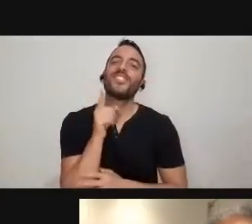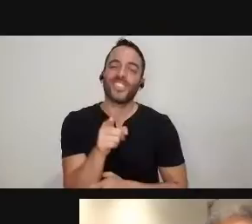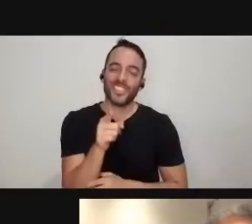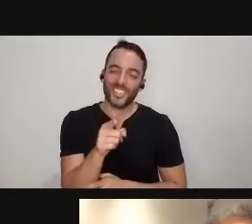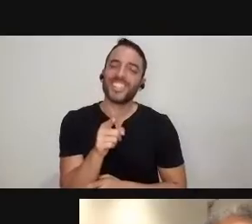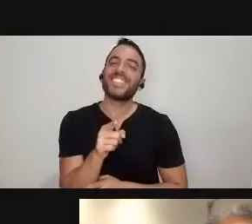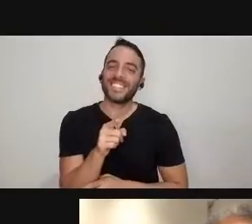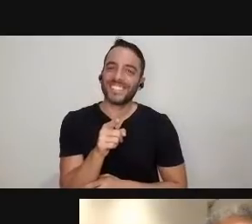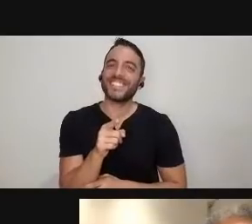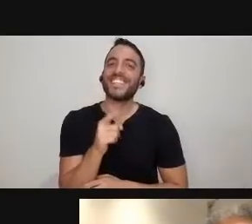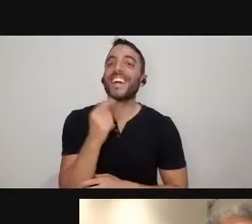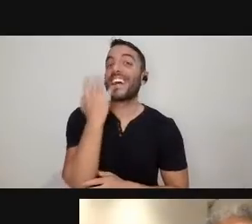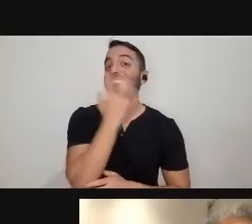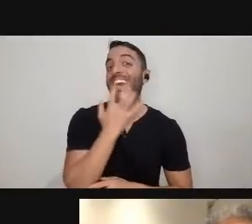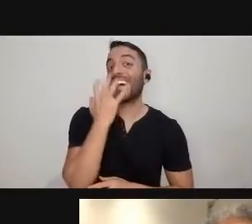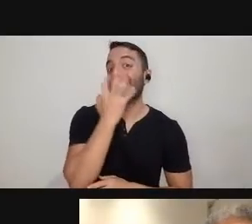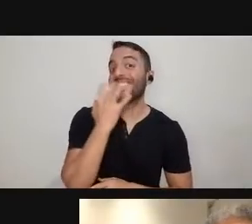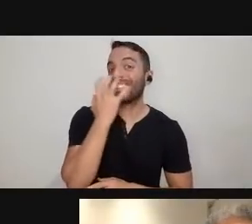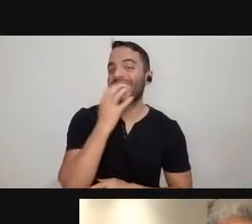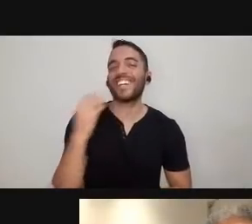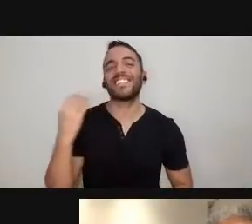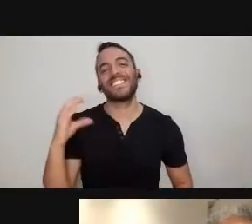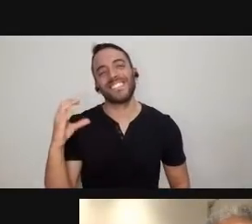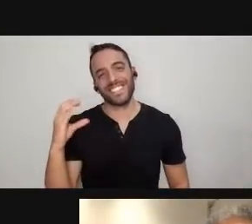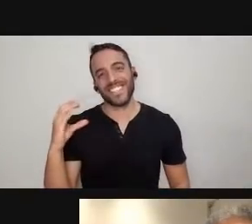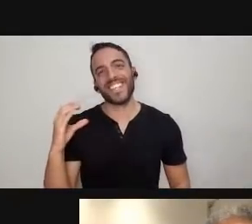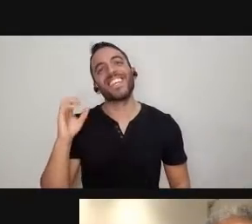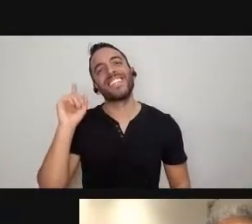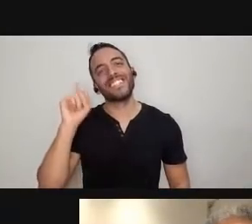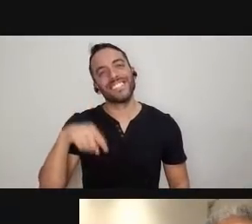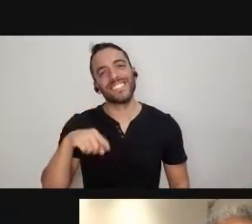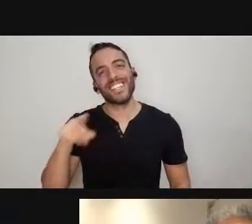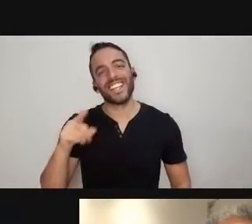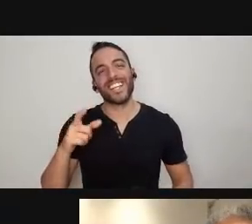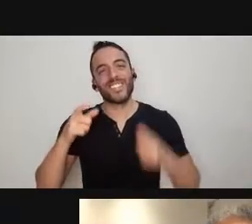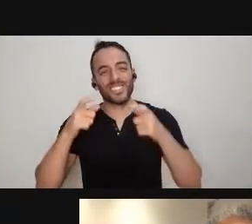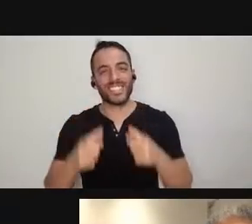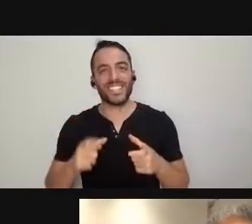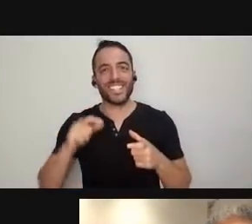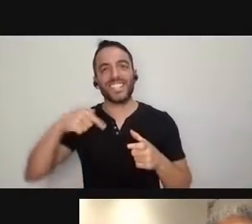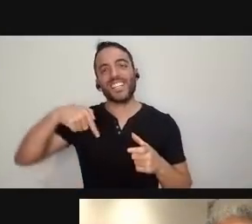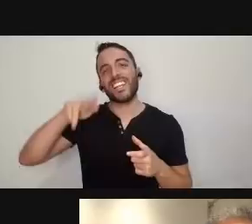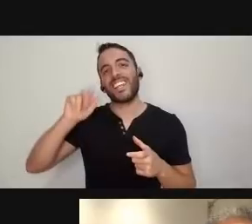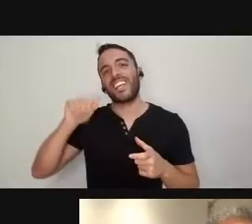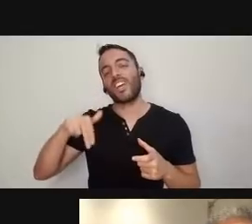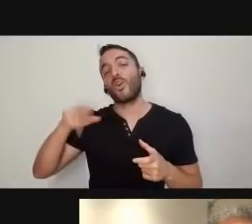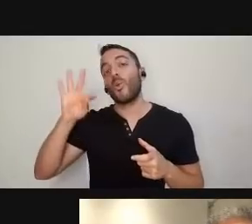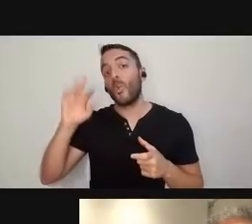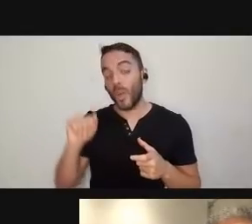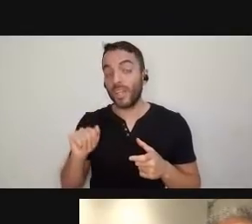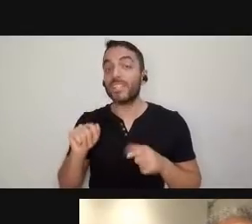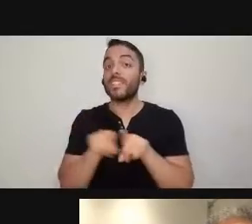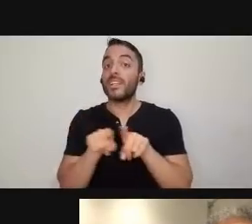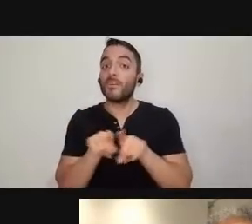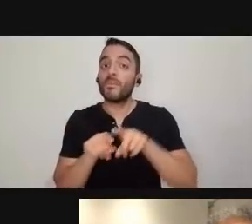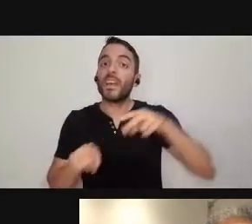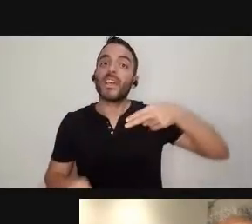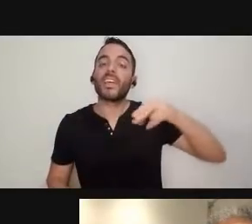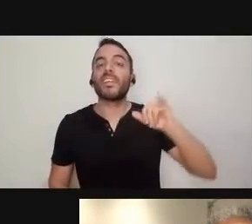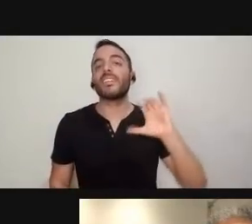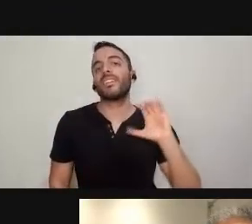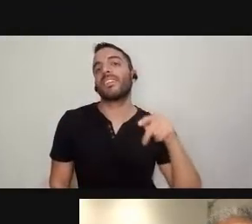o cantar da ciência, né? Com aquele, não só com quando desde o Lunik 9, né? Mas você tem um papel fundador, não é à